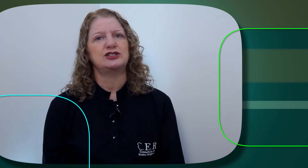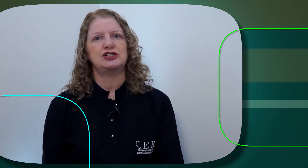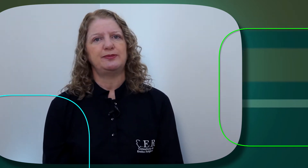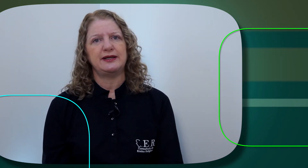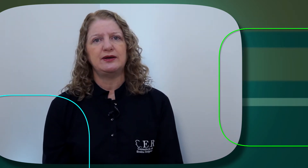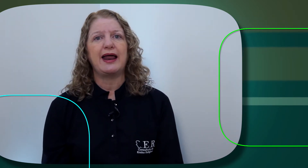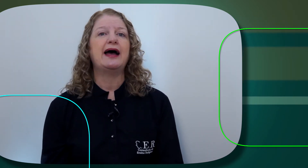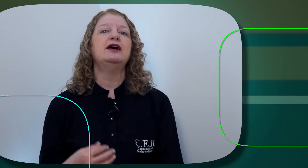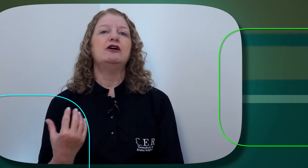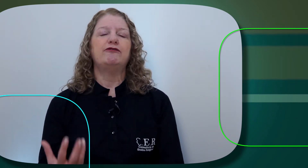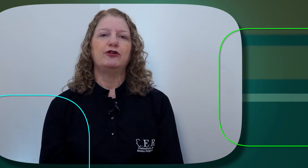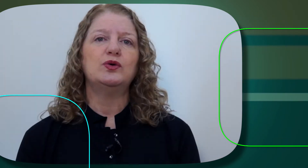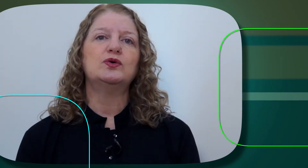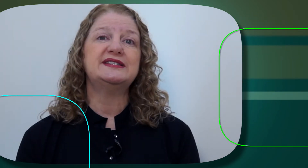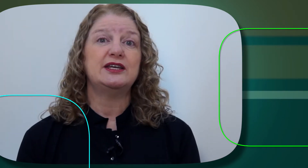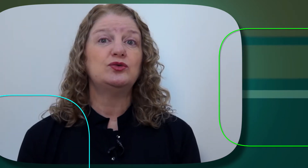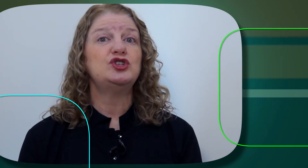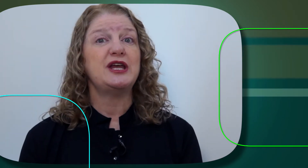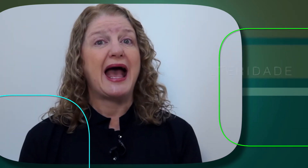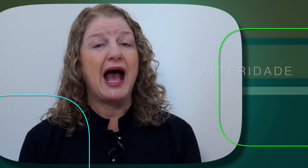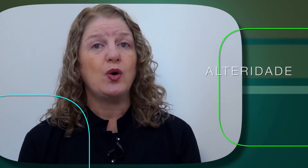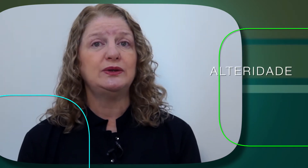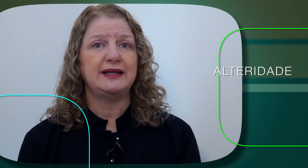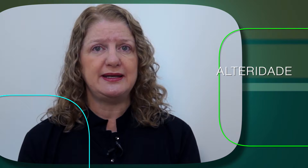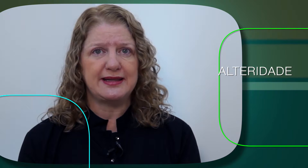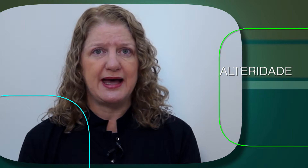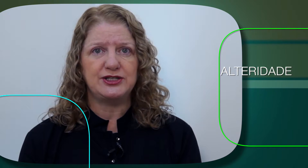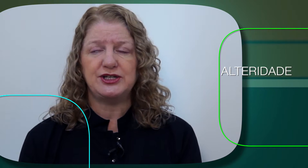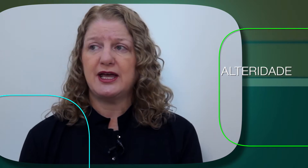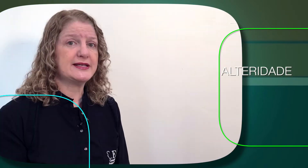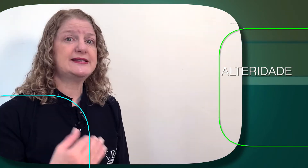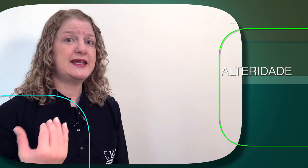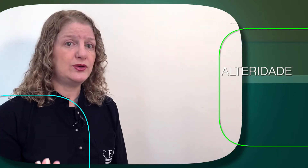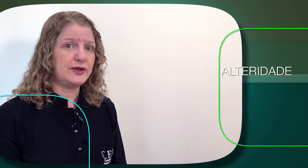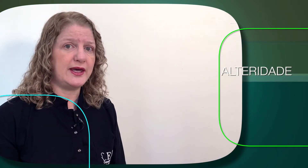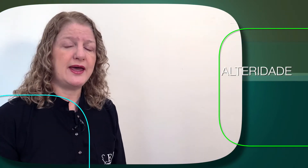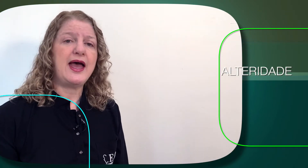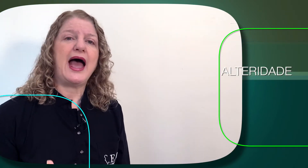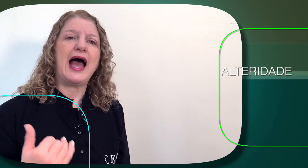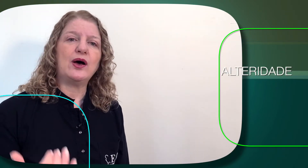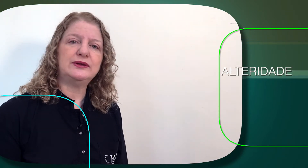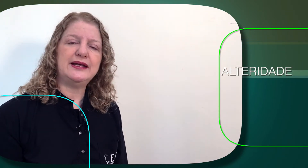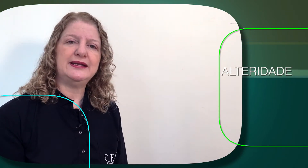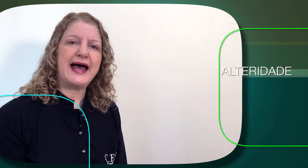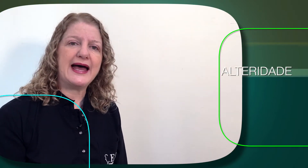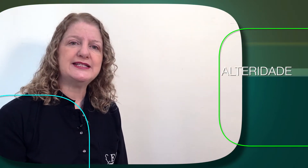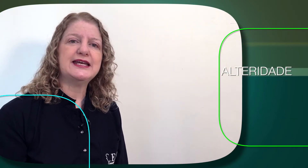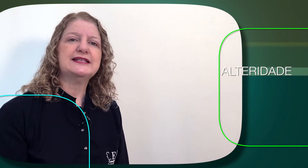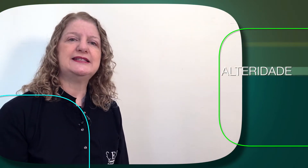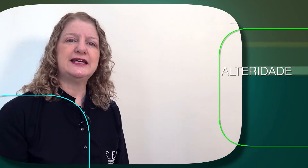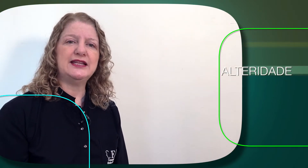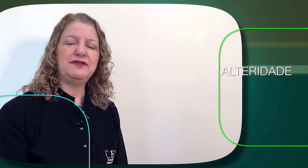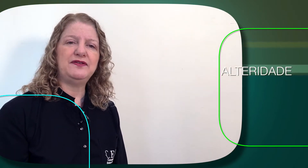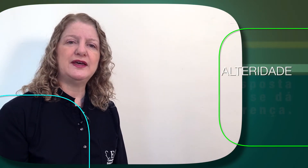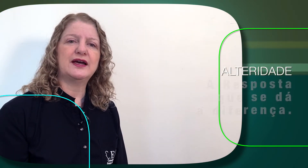gente aprendeu lá foi o conceito de alteridade, sendo que alteridade significa